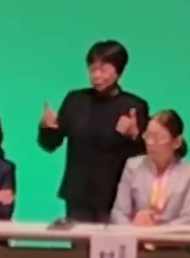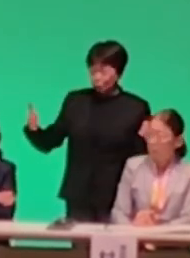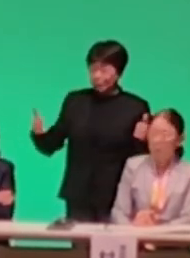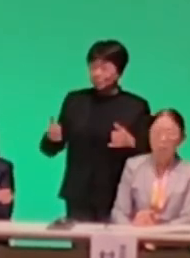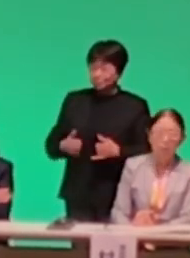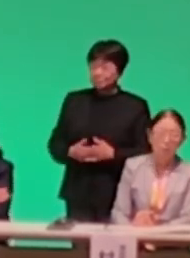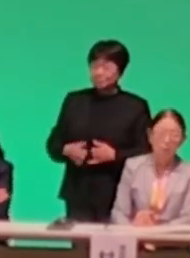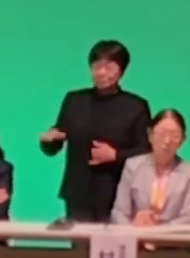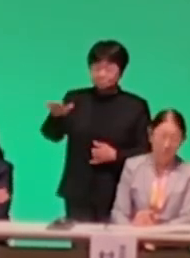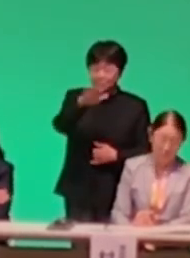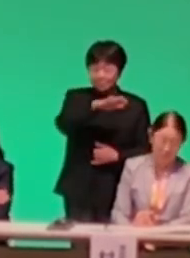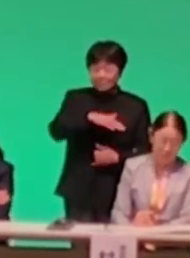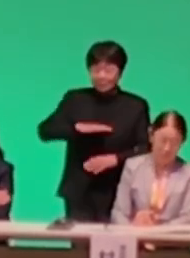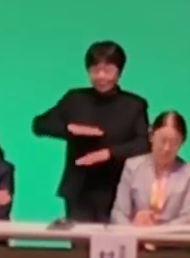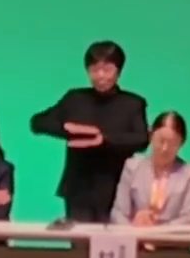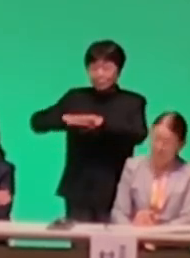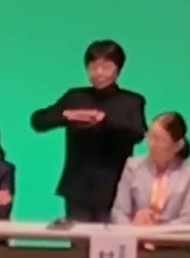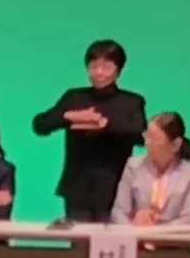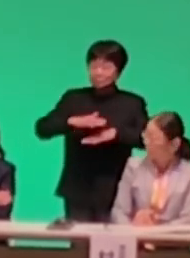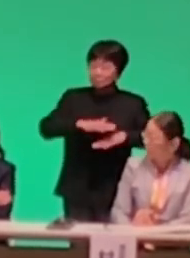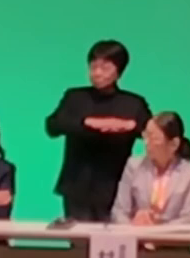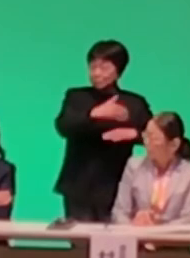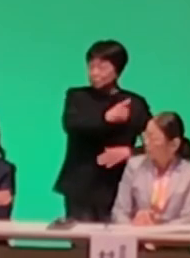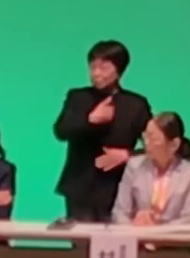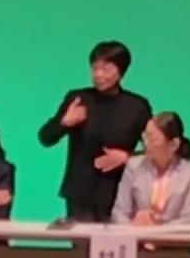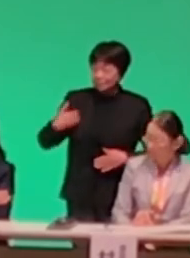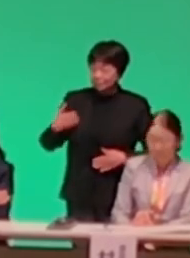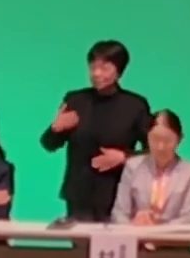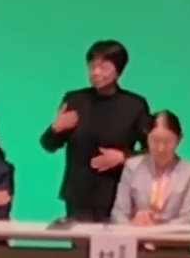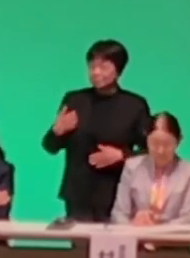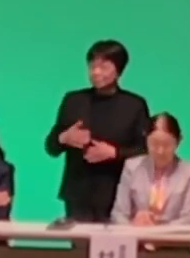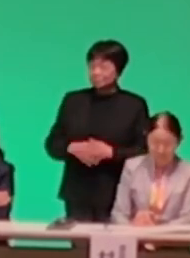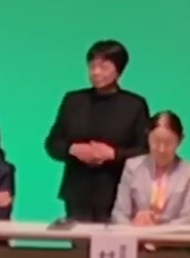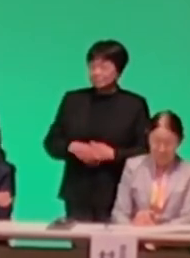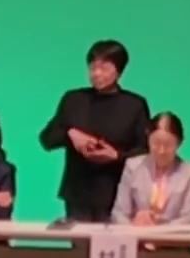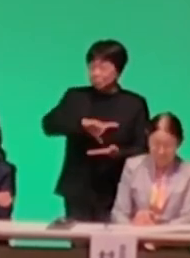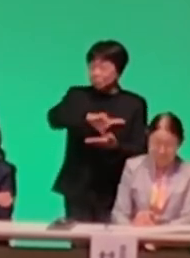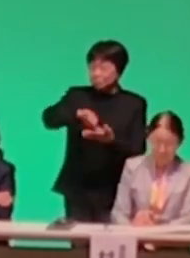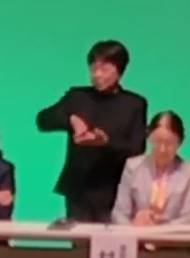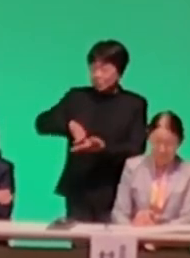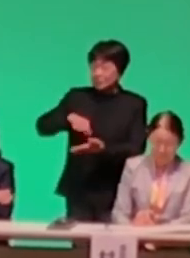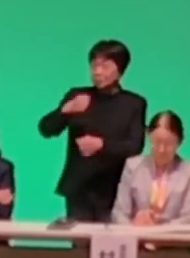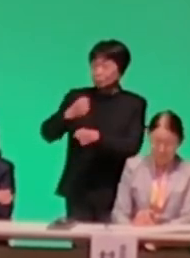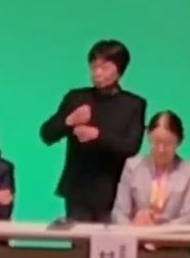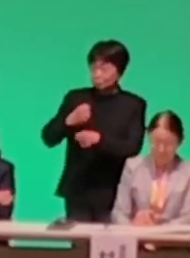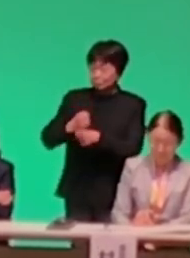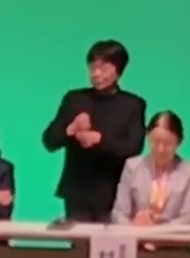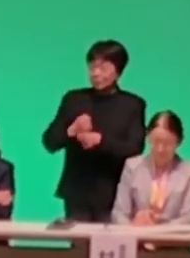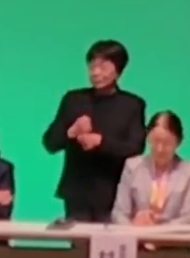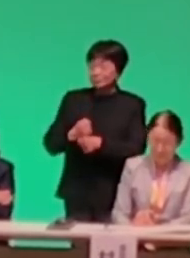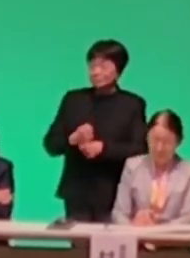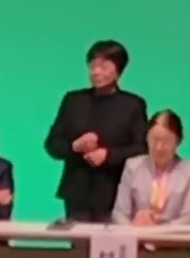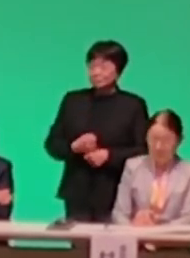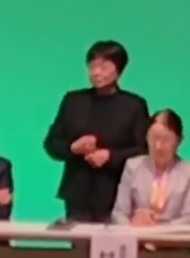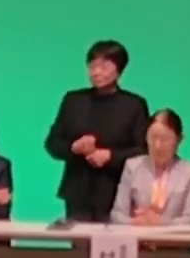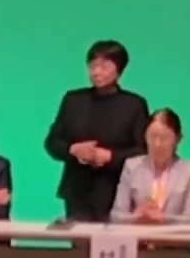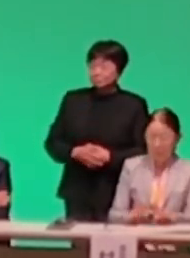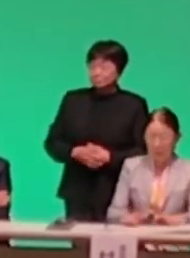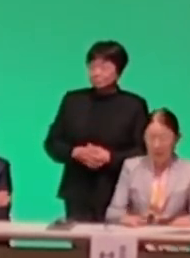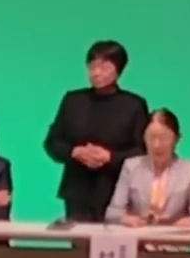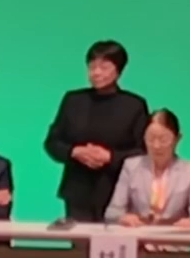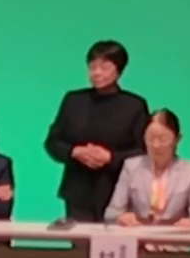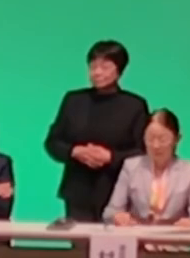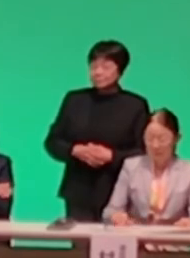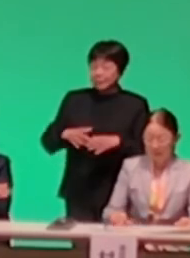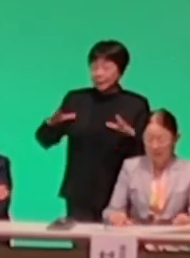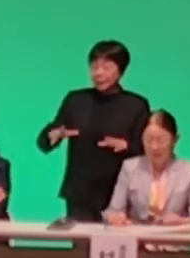それなりにね、満足できるようなプラットフォームを作っておきたいなと。まあ、おかげさまで旧自治省総務省